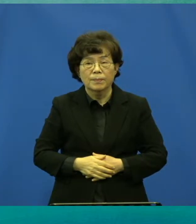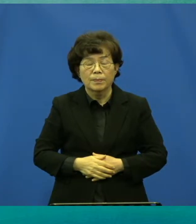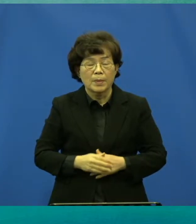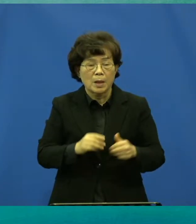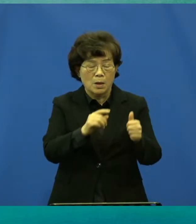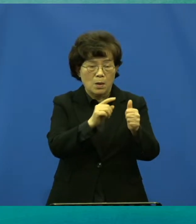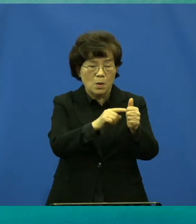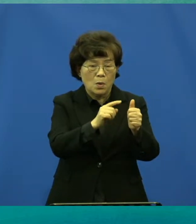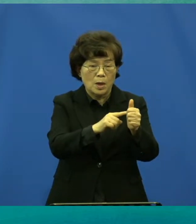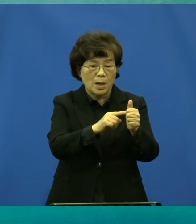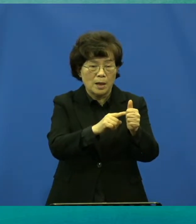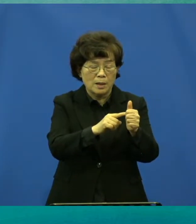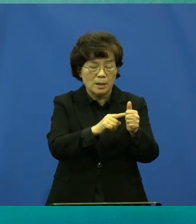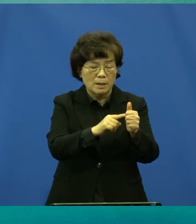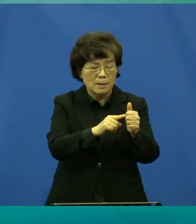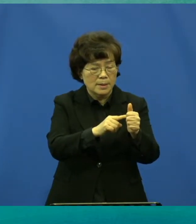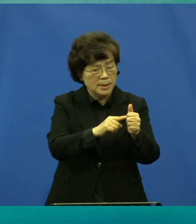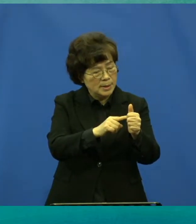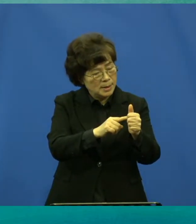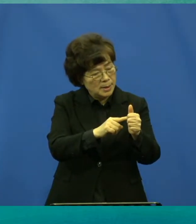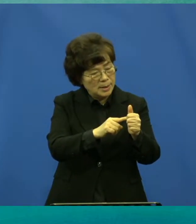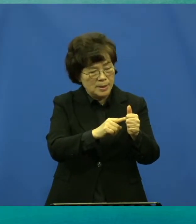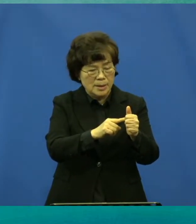요나에게는 시청각 교제도 큰 도움이 안 돼요.